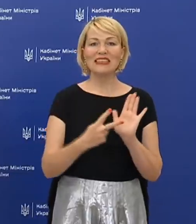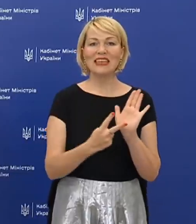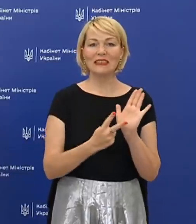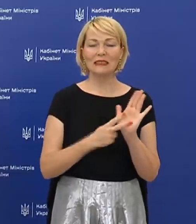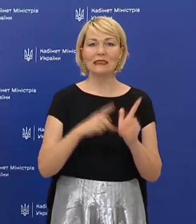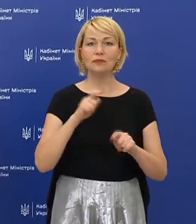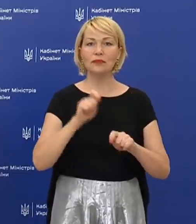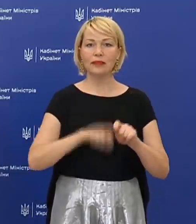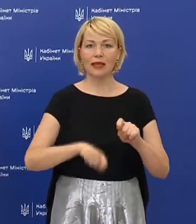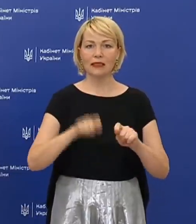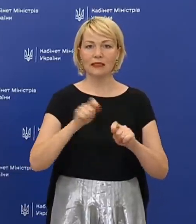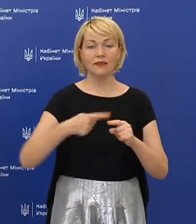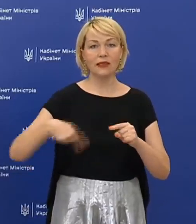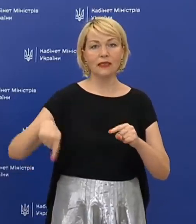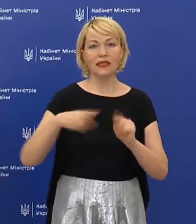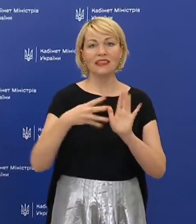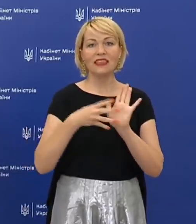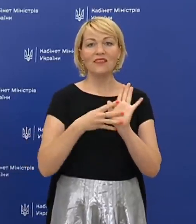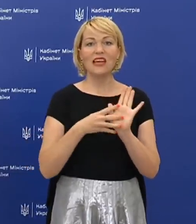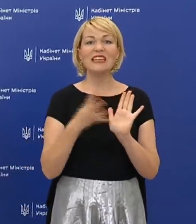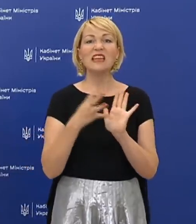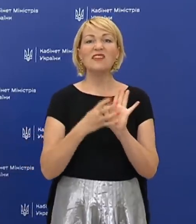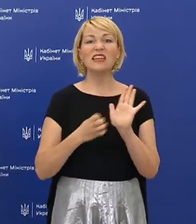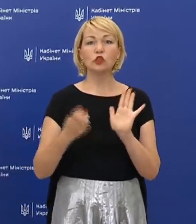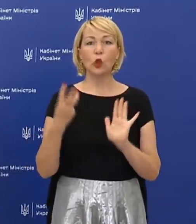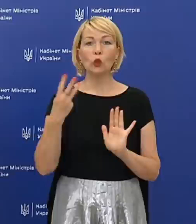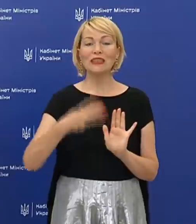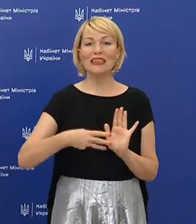13957 тестів. Із них